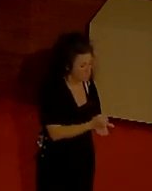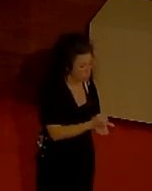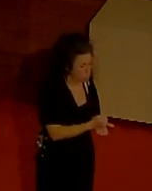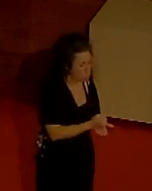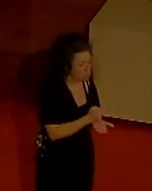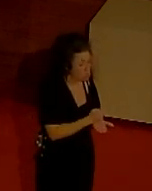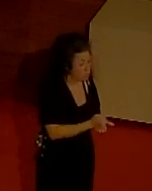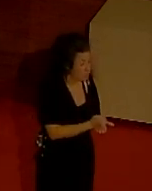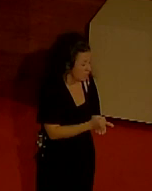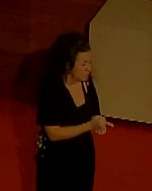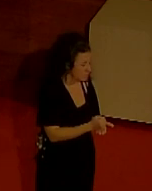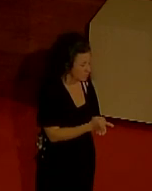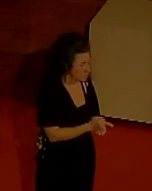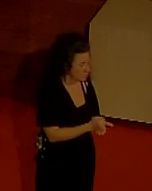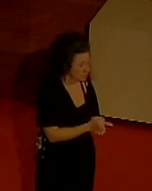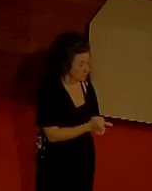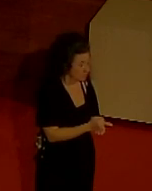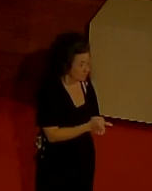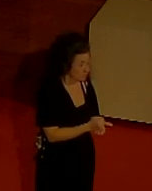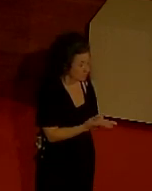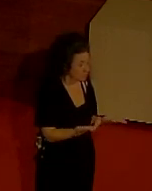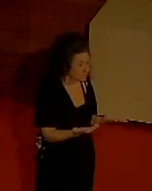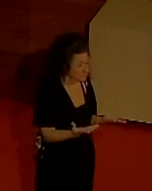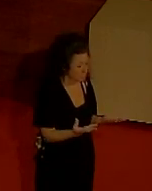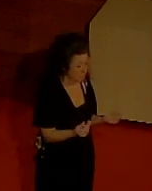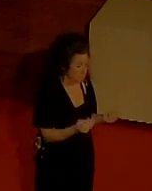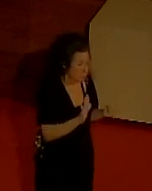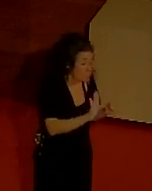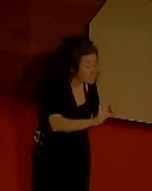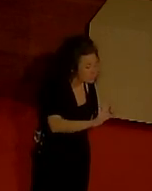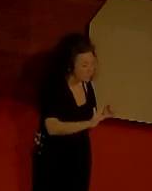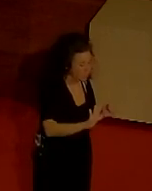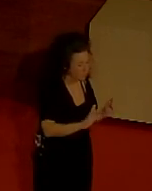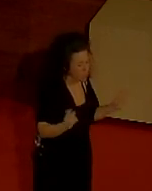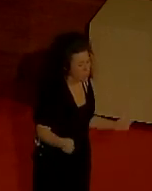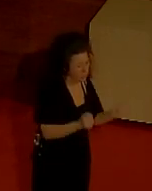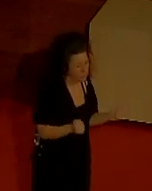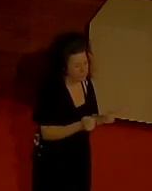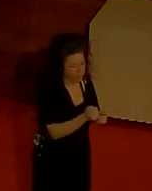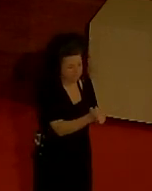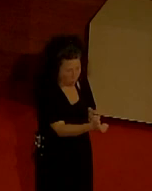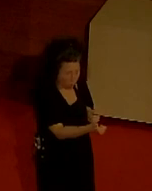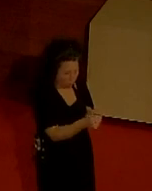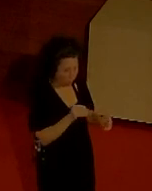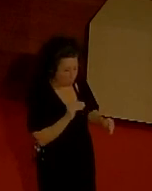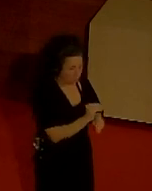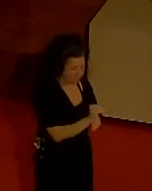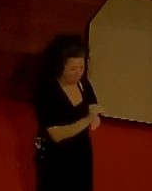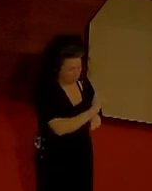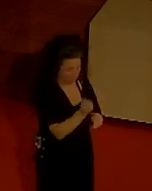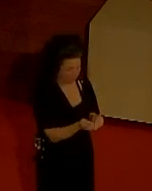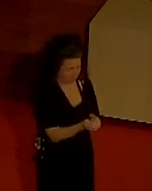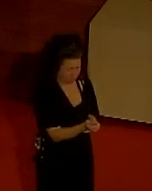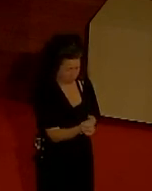4.000 suscripciones, que son muchas para un medio como el nuestro, pero no tenemos demasiada publicidad detrás, ni subvenciones, ni nada de eso. Por lo